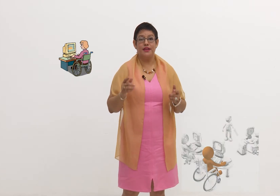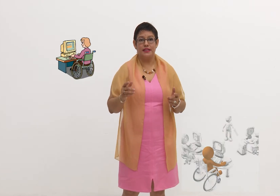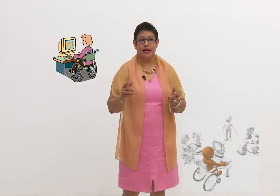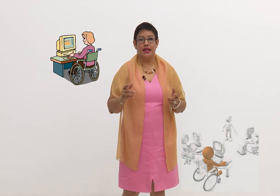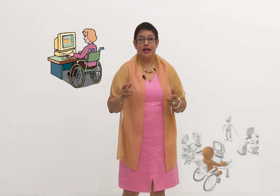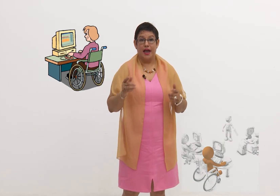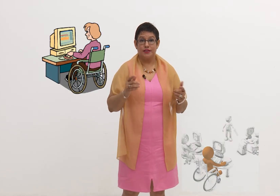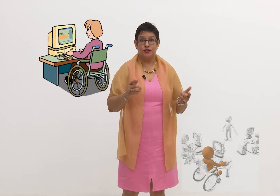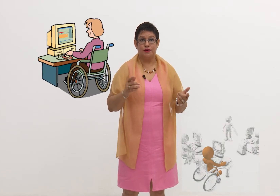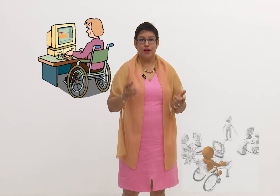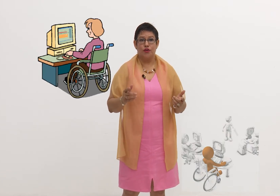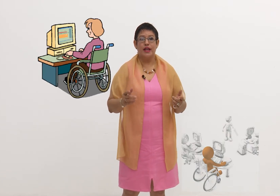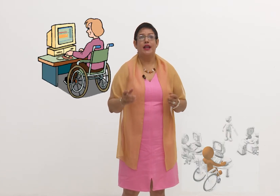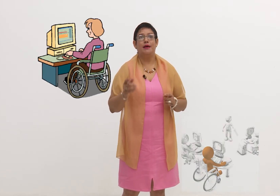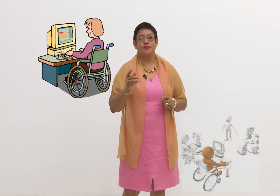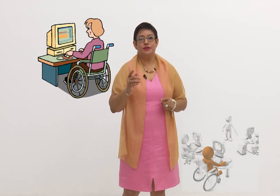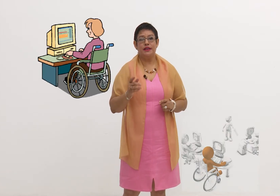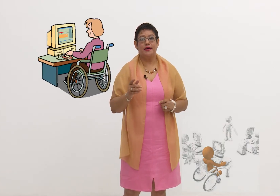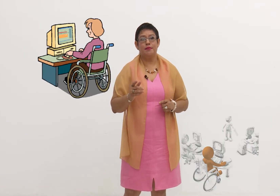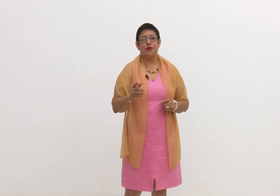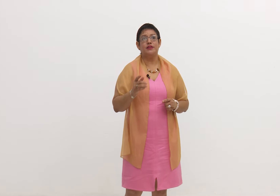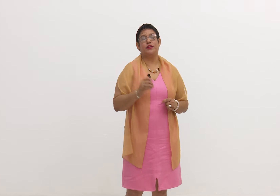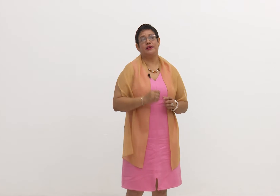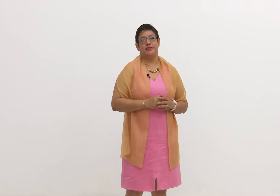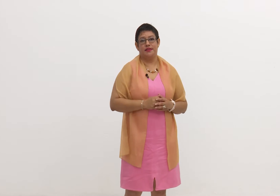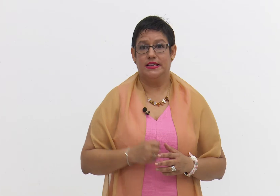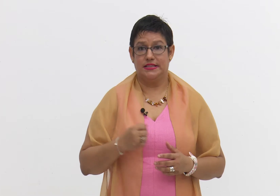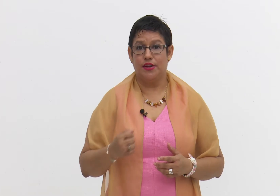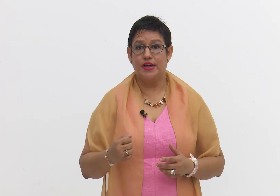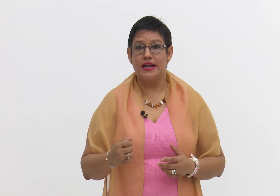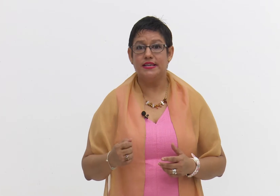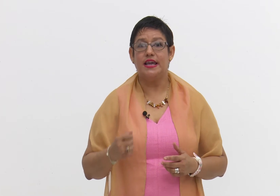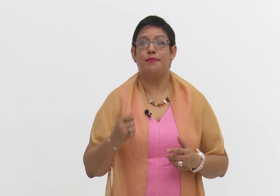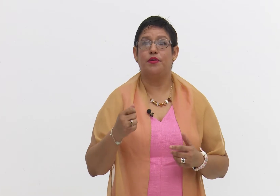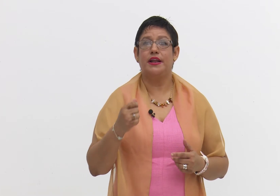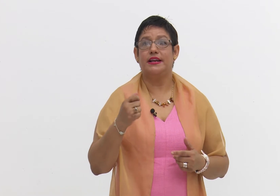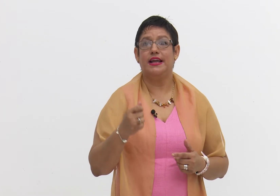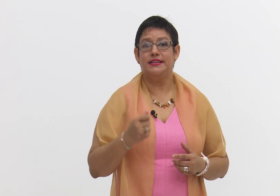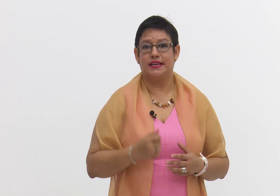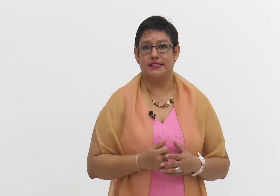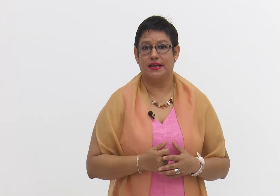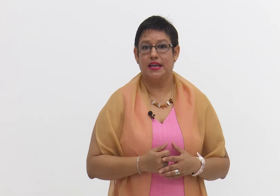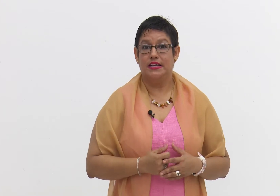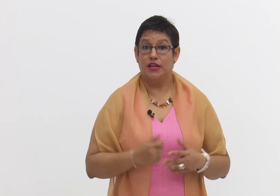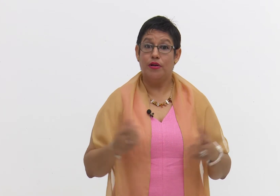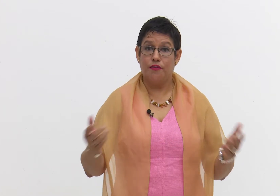brinda a estos trabajadores la posibilidad de mejorar su calidad de vida, desarrollarse y poder realizarse. De igual